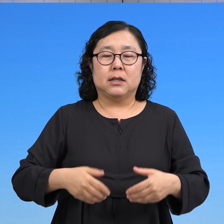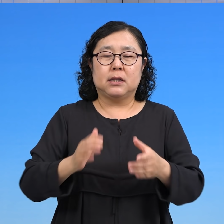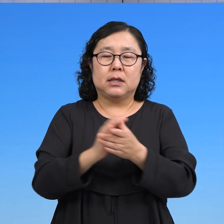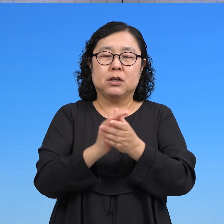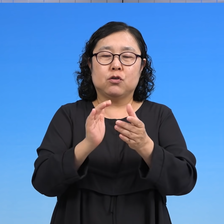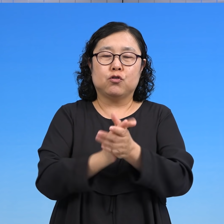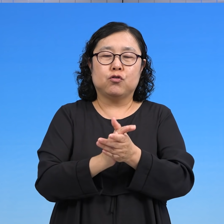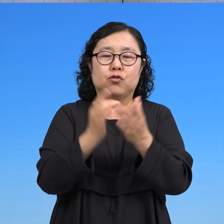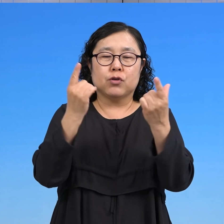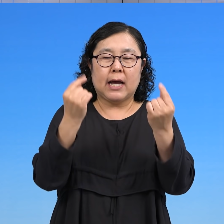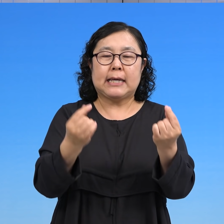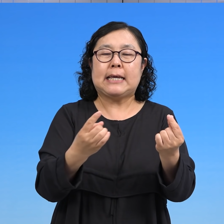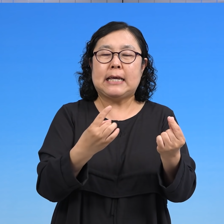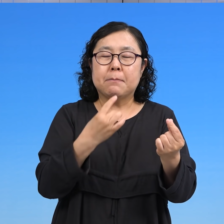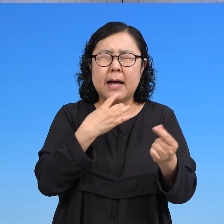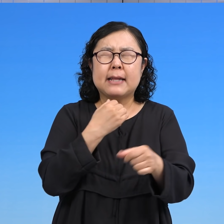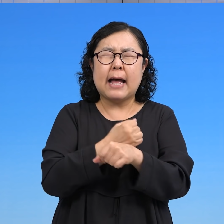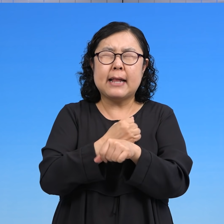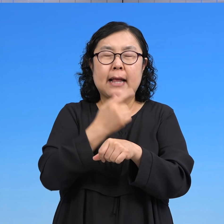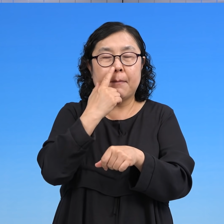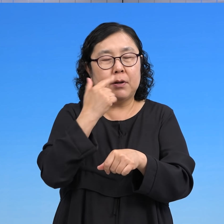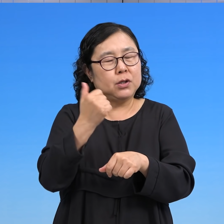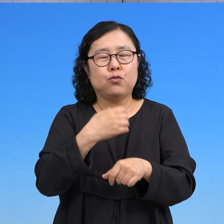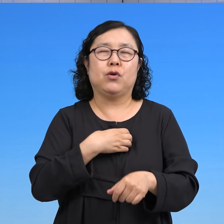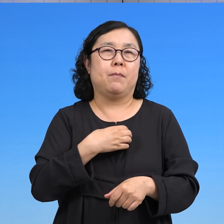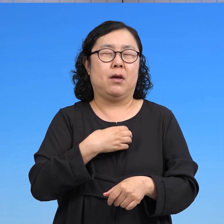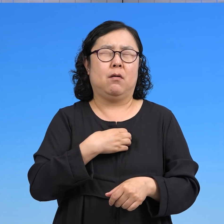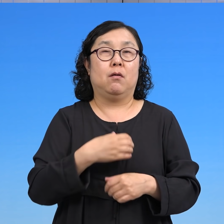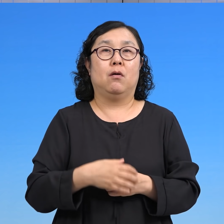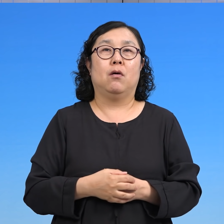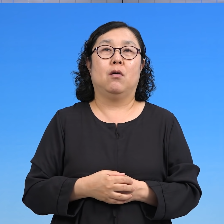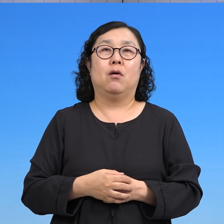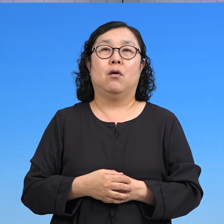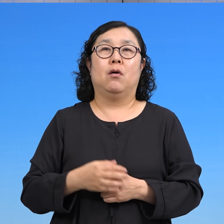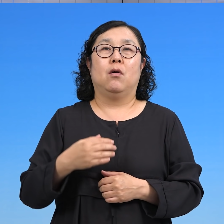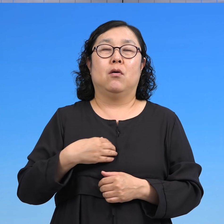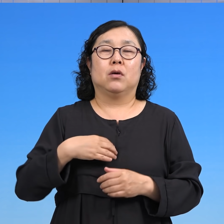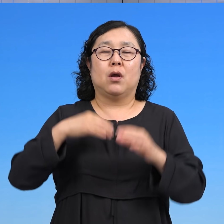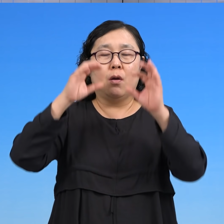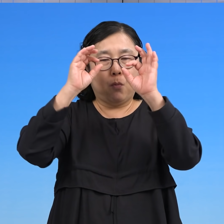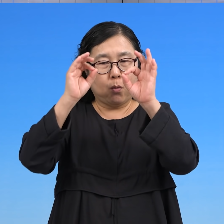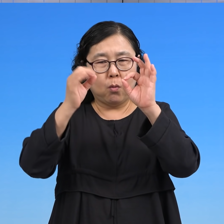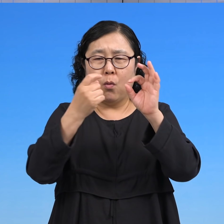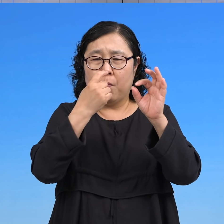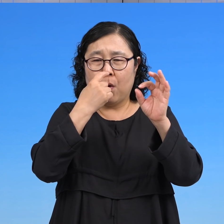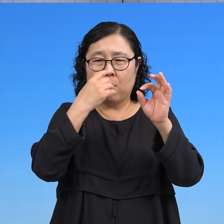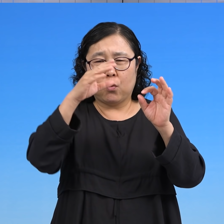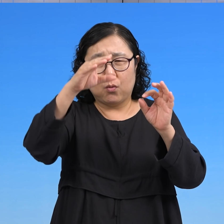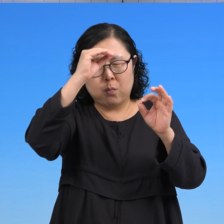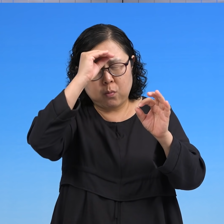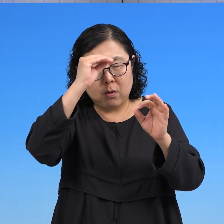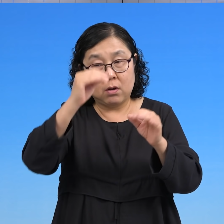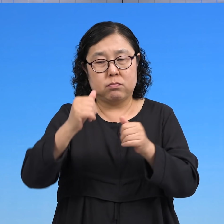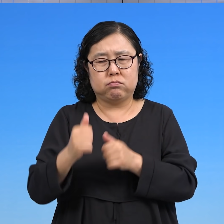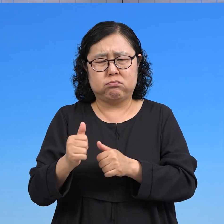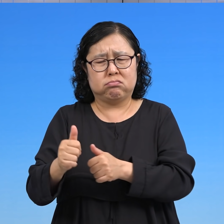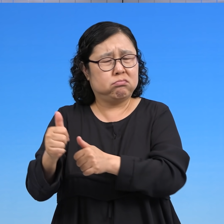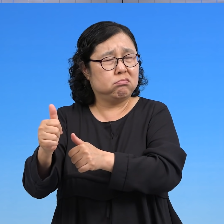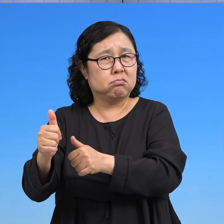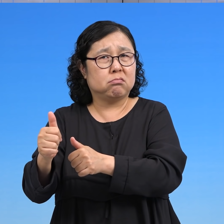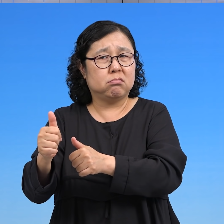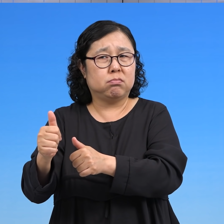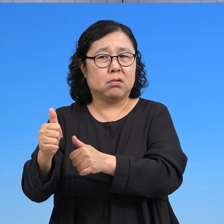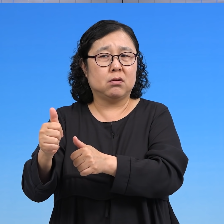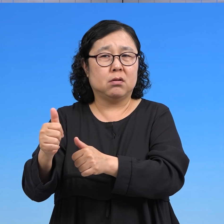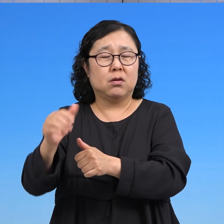아버지, 이게 뭘 의미합니까? 지난주 설교 시간에도 말씀드렸지만 이 보고 배우고 따르고 하는 이